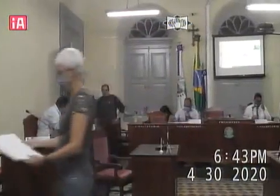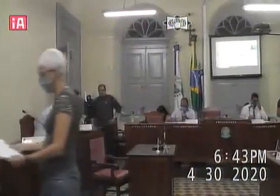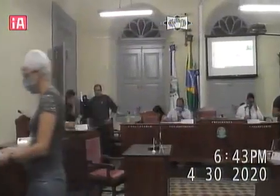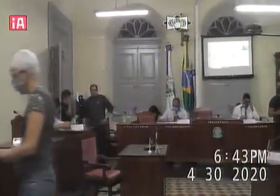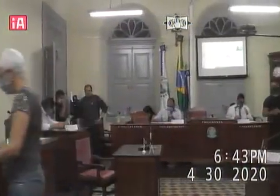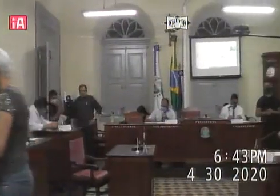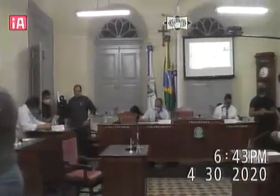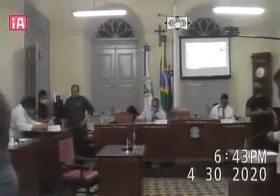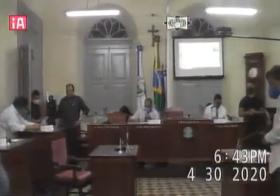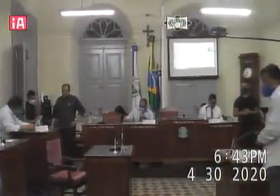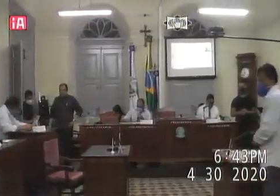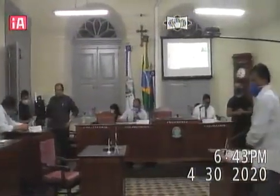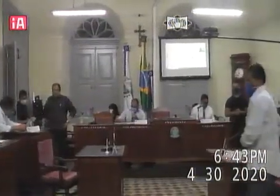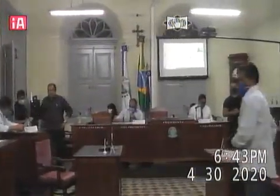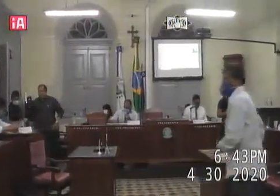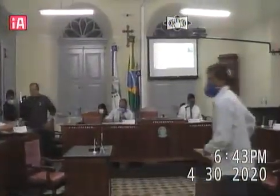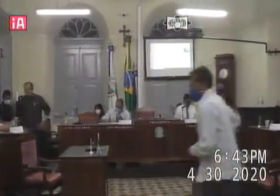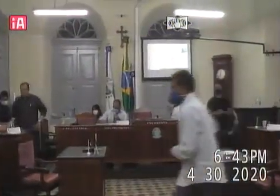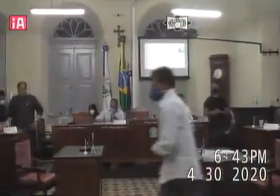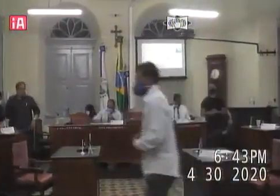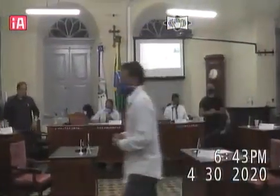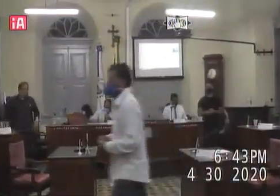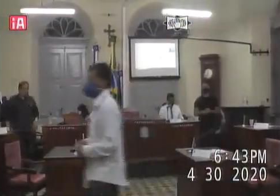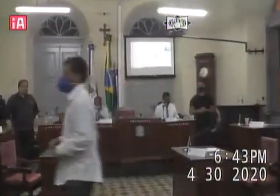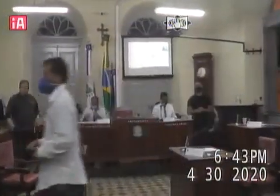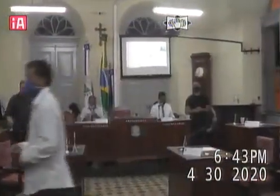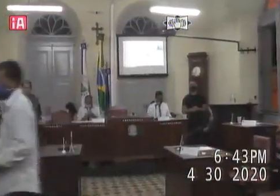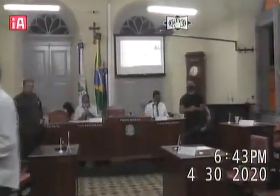Está justificado.